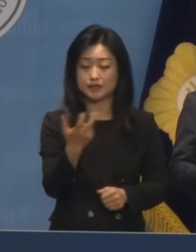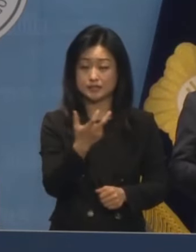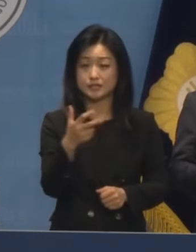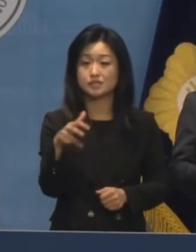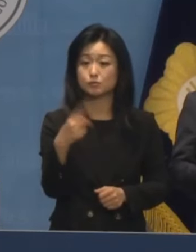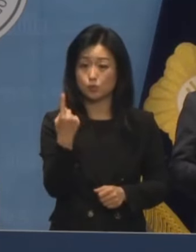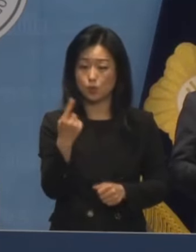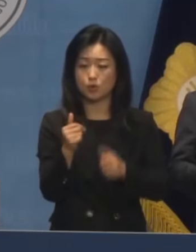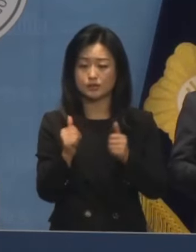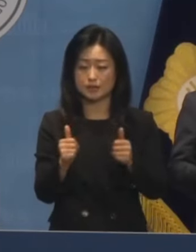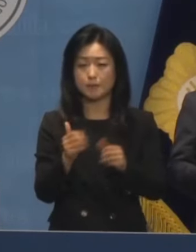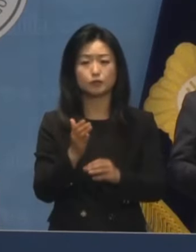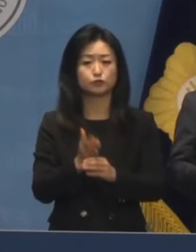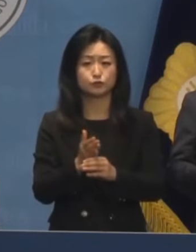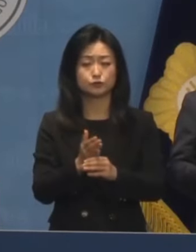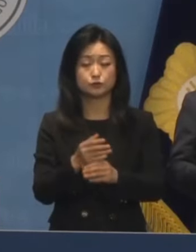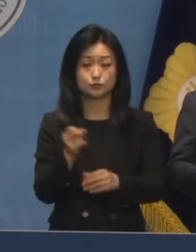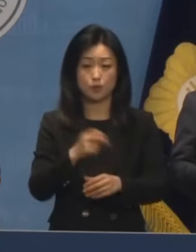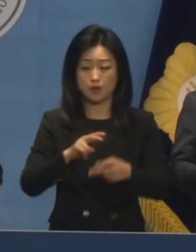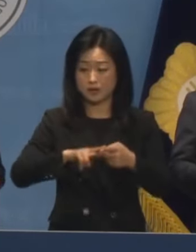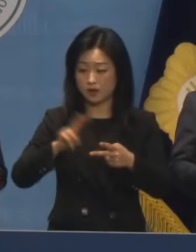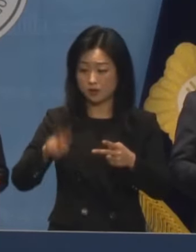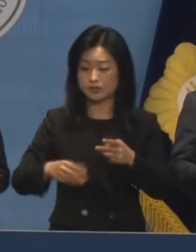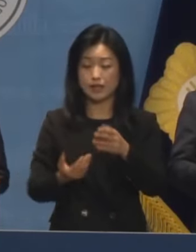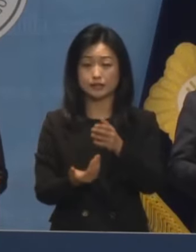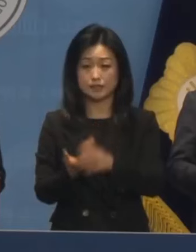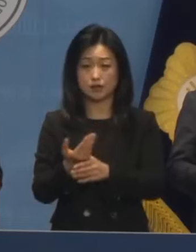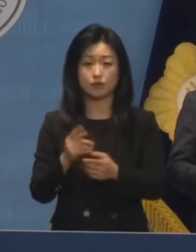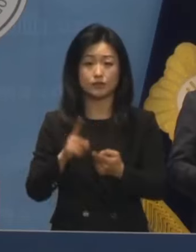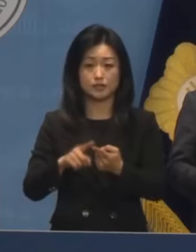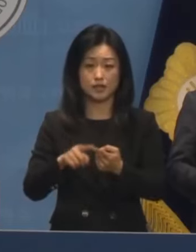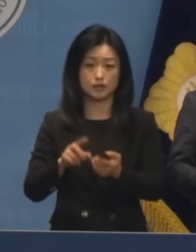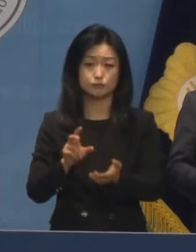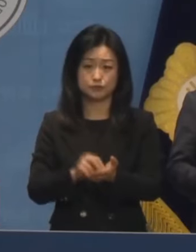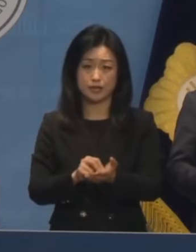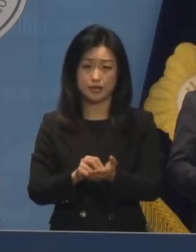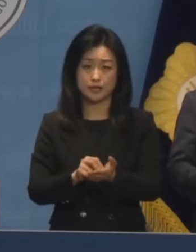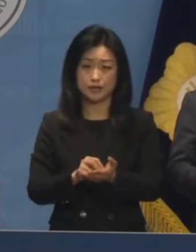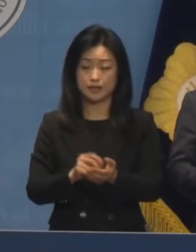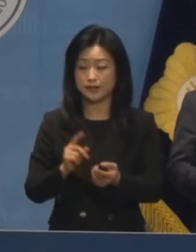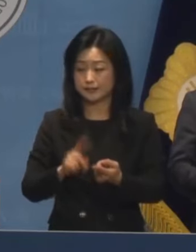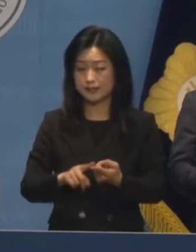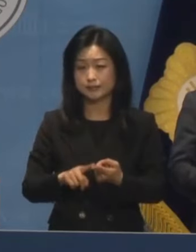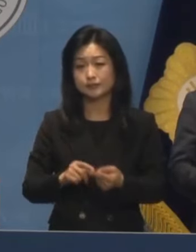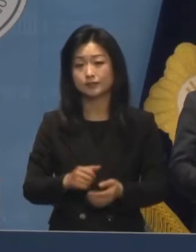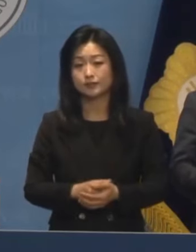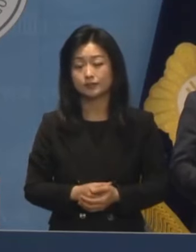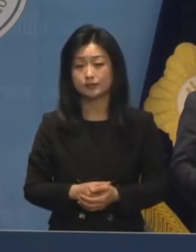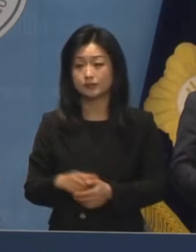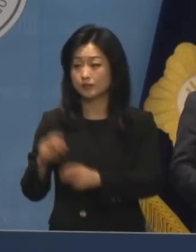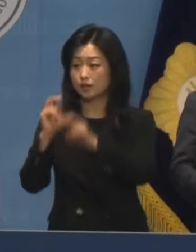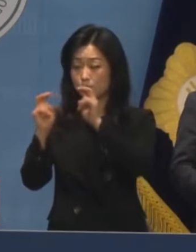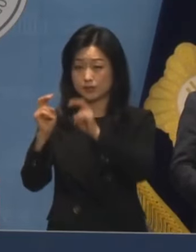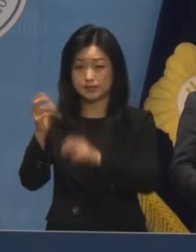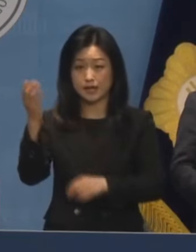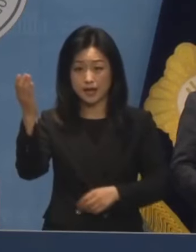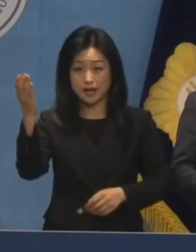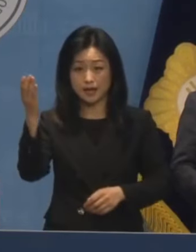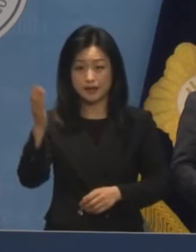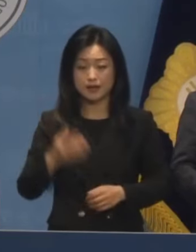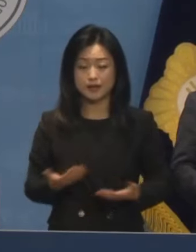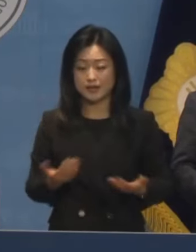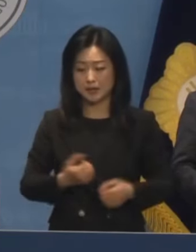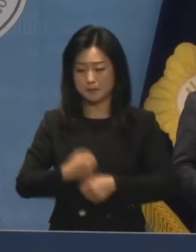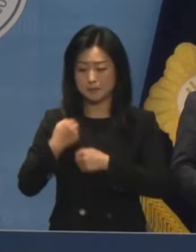소송 중인 부분하고 그다음에 형사 사건에 관련된 부분입니다이 부분과 관련해서 사측에서는 임과